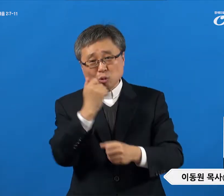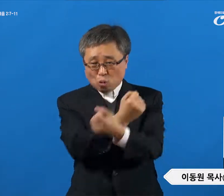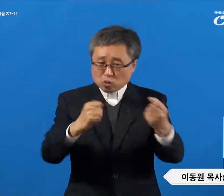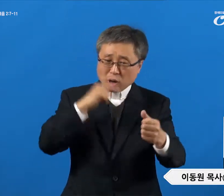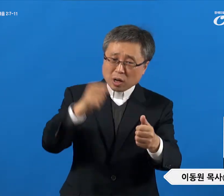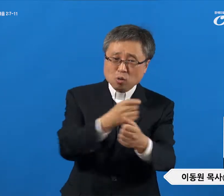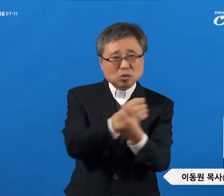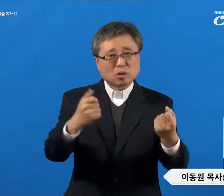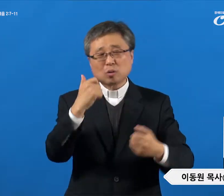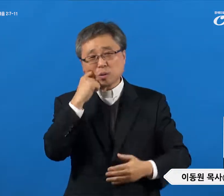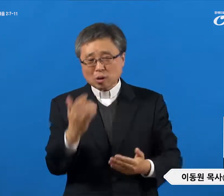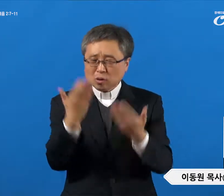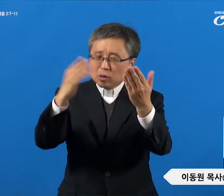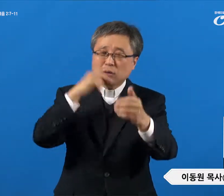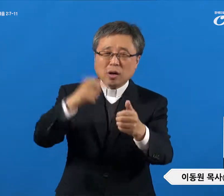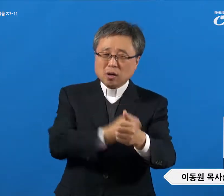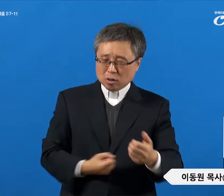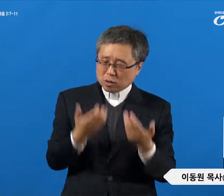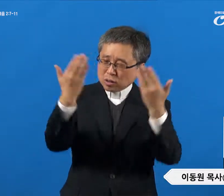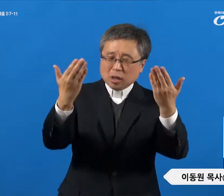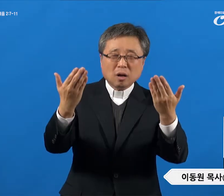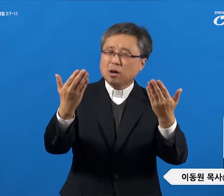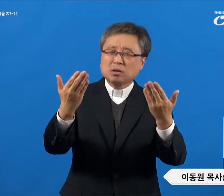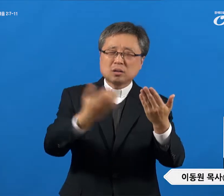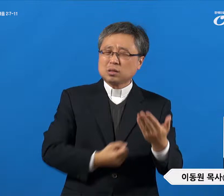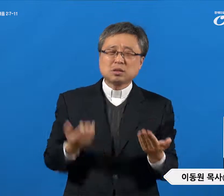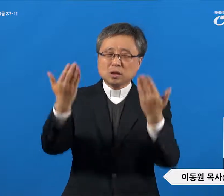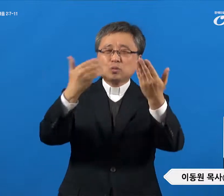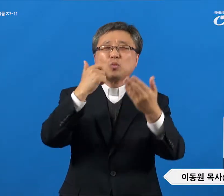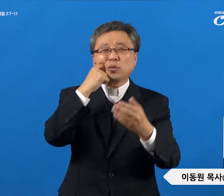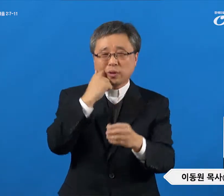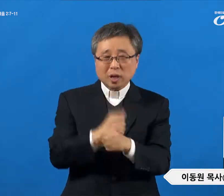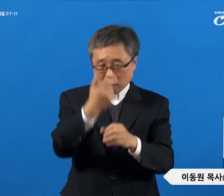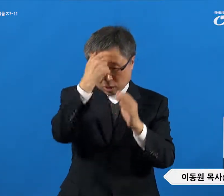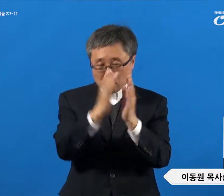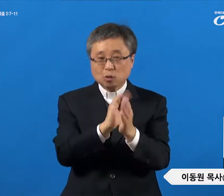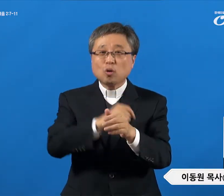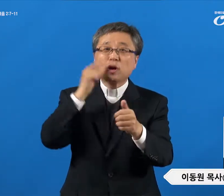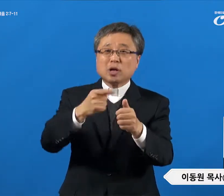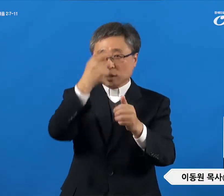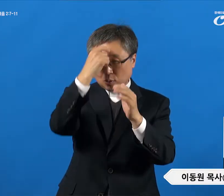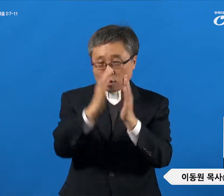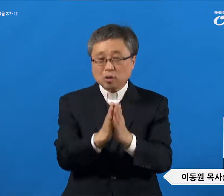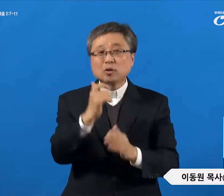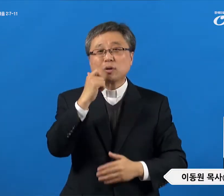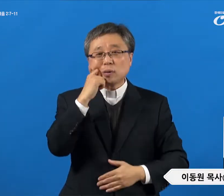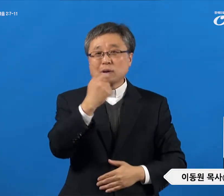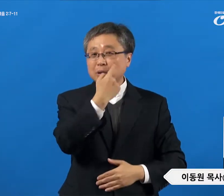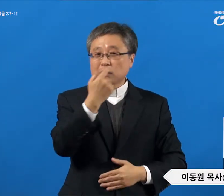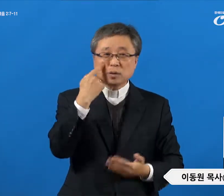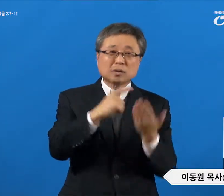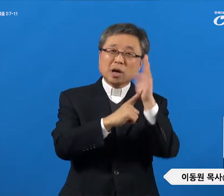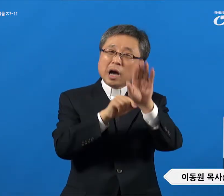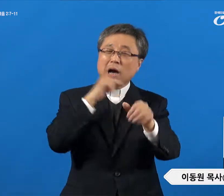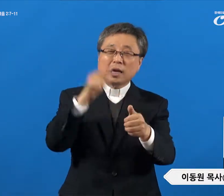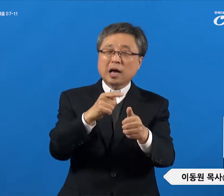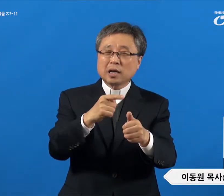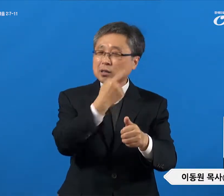못하고, 드려라, 헌신해라, 헌신하지 못하고, 기도해라, 기도하지 못하고, 증거하라, 하지 못하고, 순종하지 못한